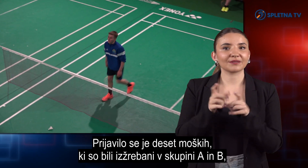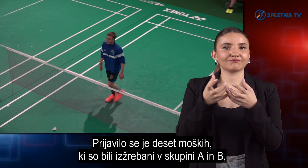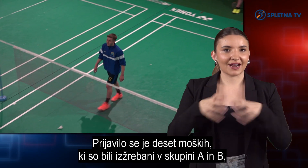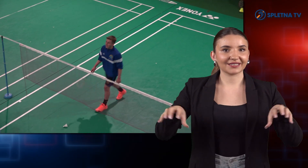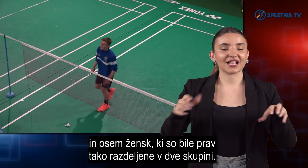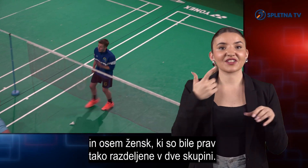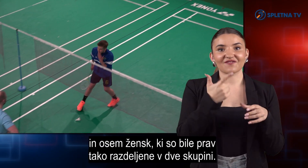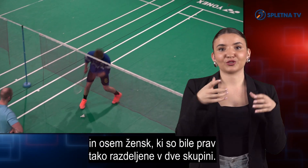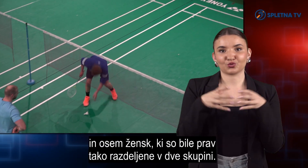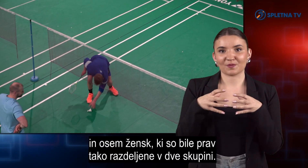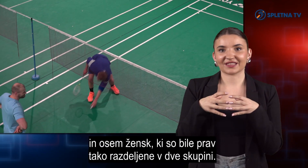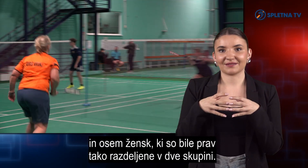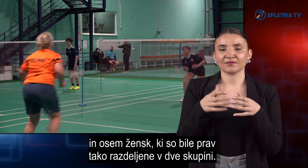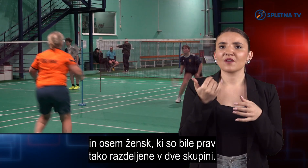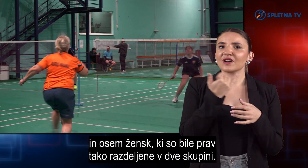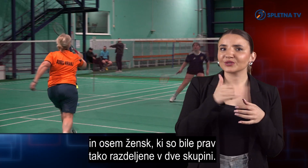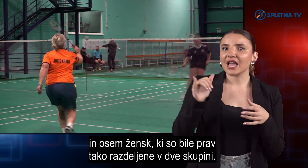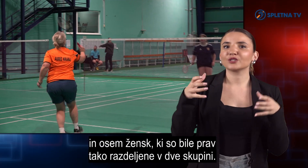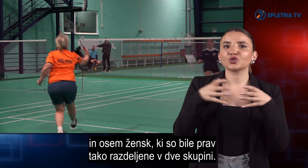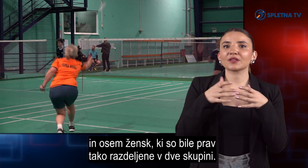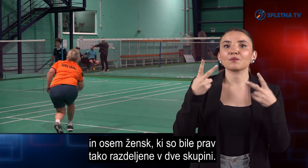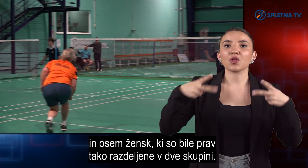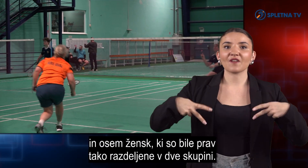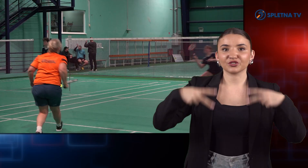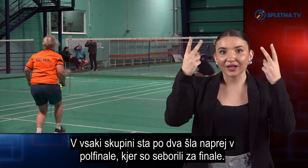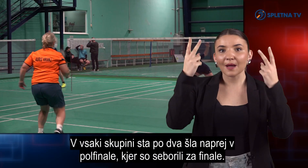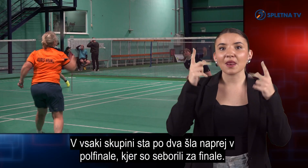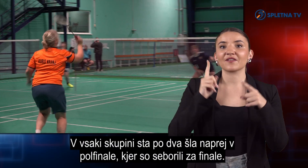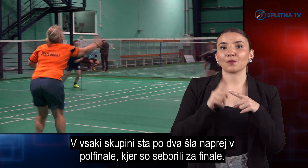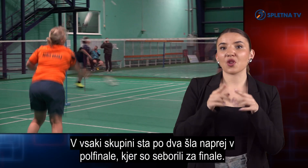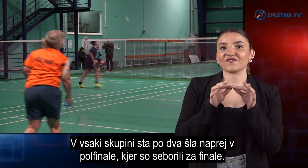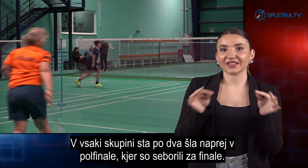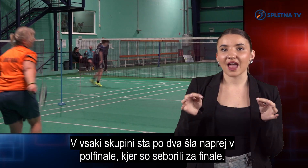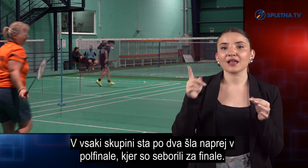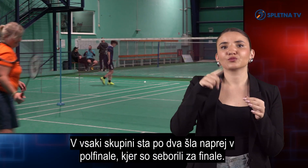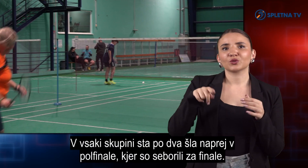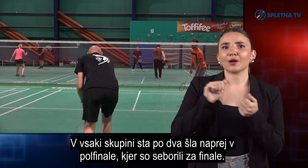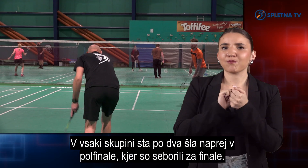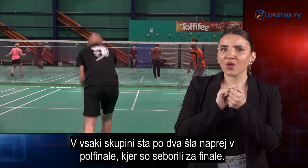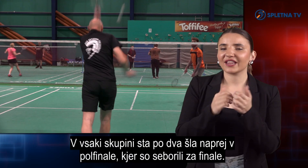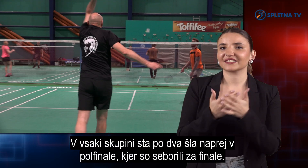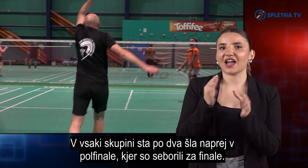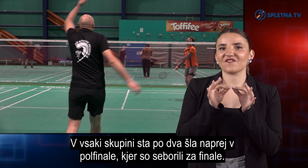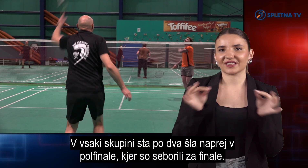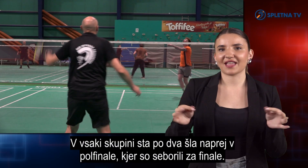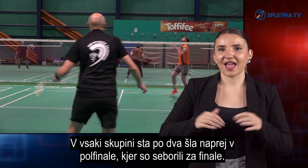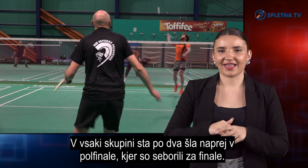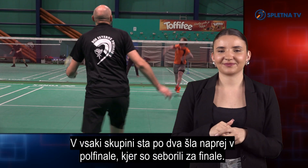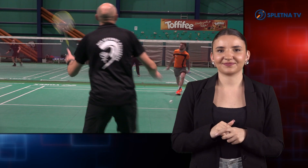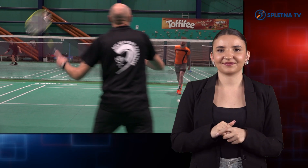ki so bile prav tako razdeljene v 2 skupini. V vsaki skupini sta po 2 šla naprej v polfinale, kjer so se